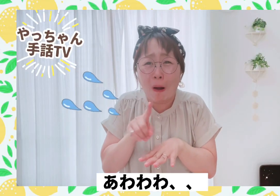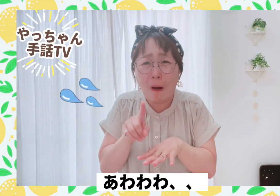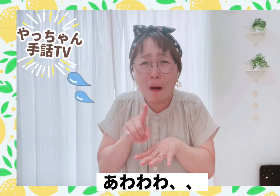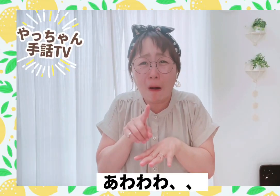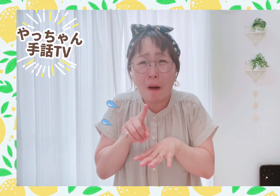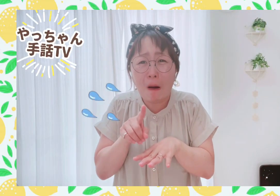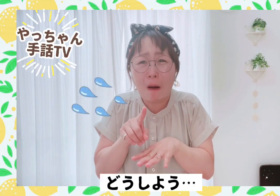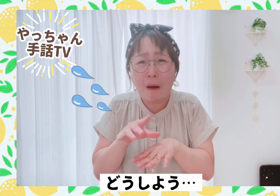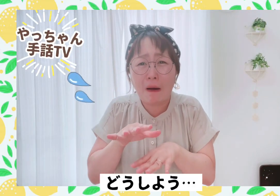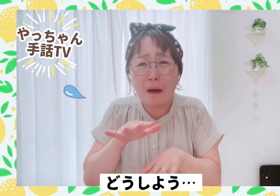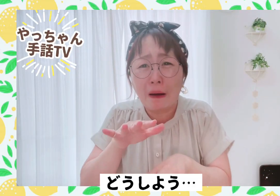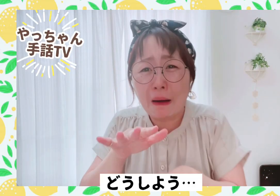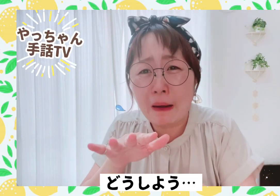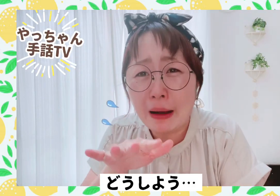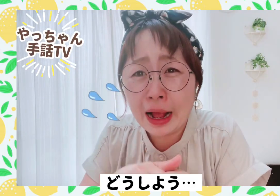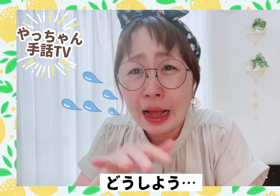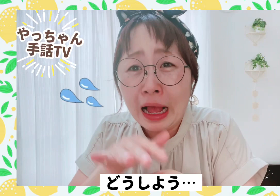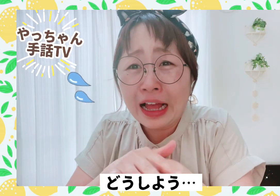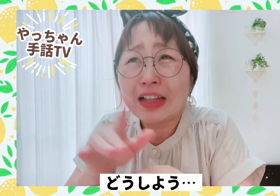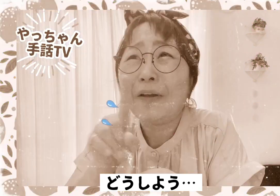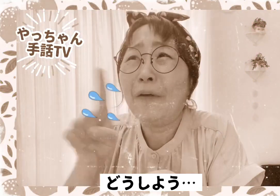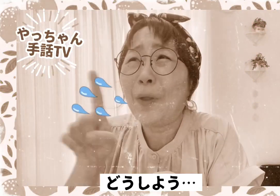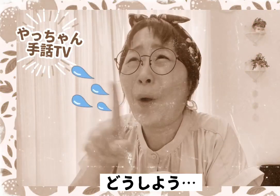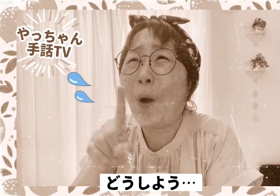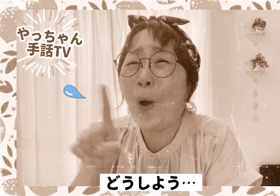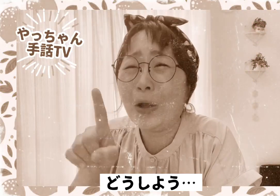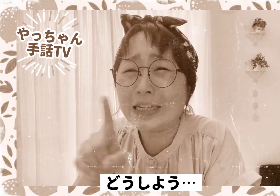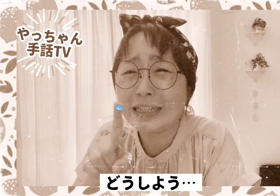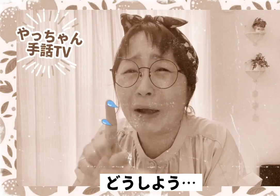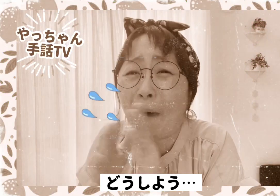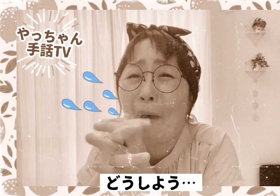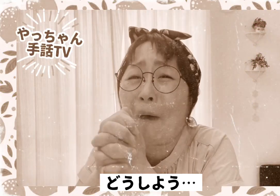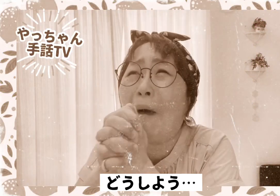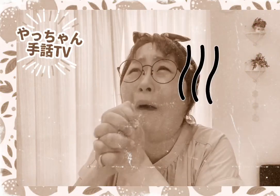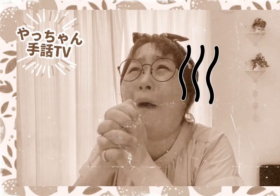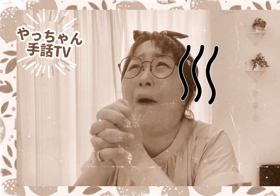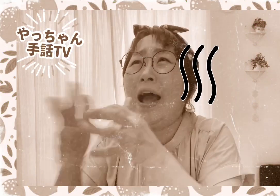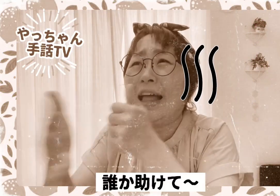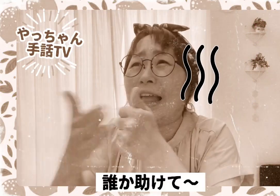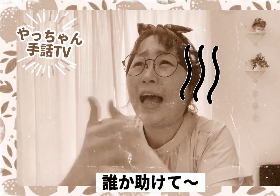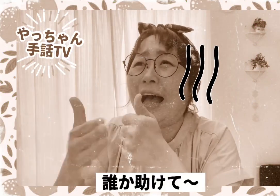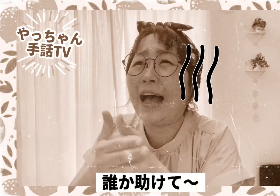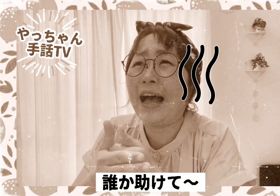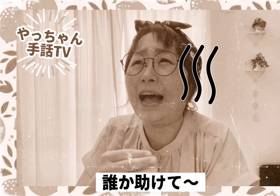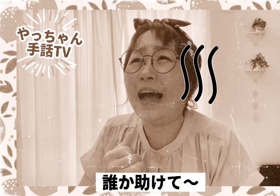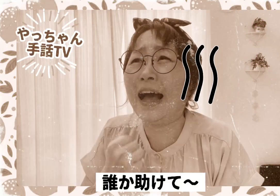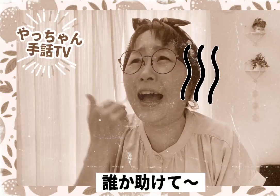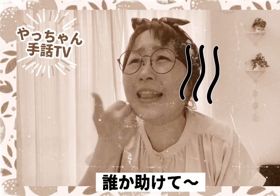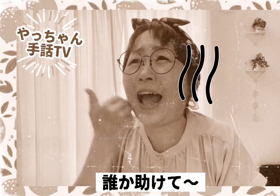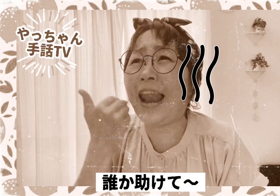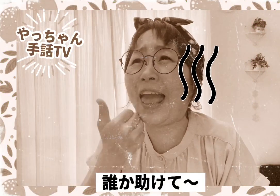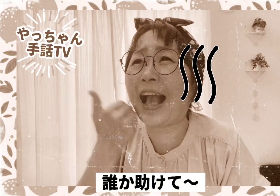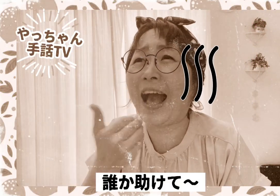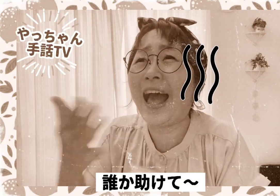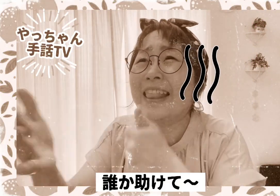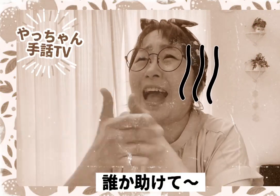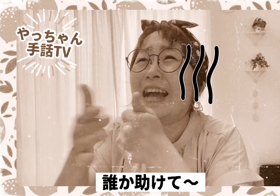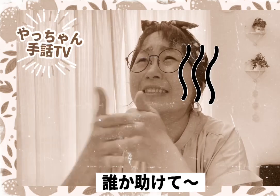どうしよう、どうしよう、誰か助け